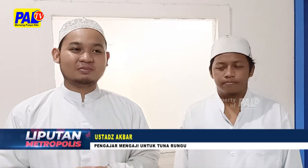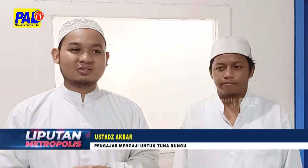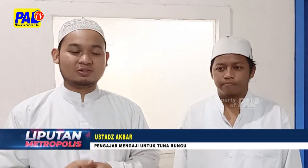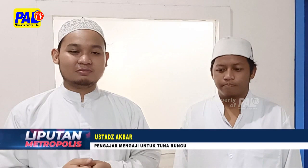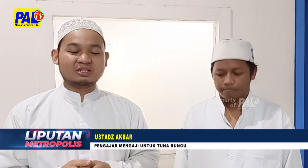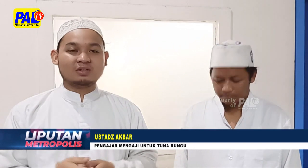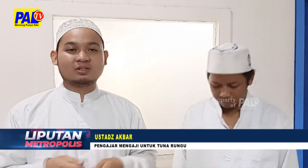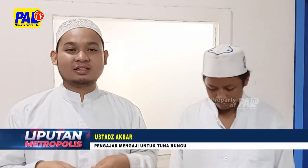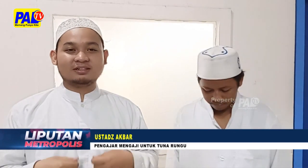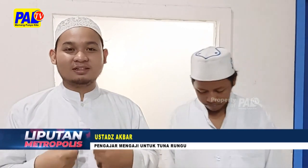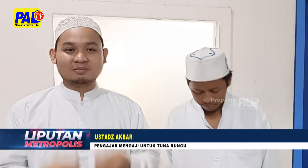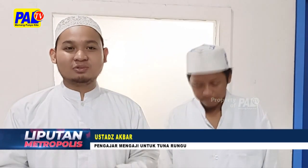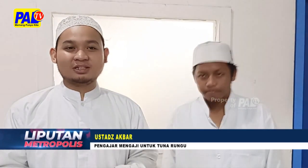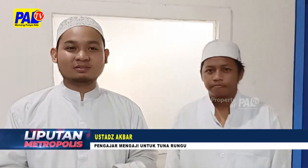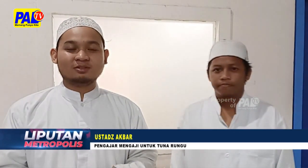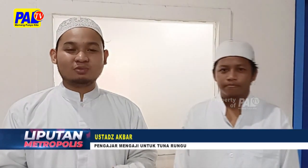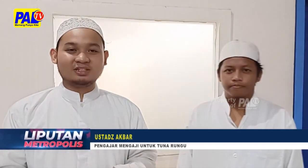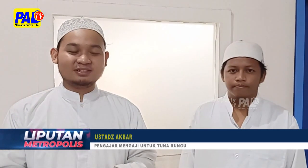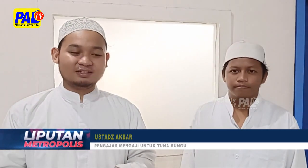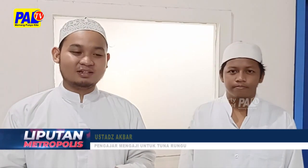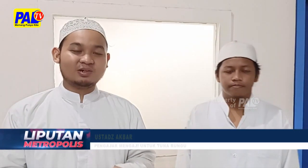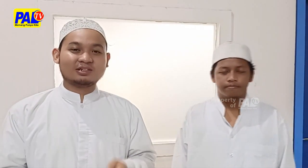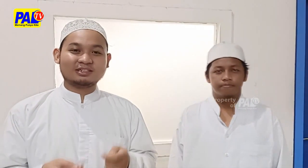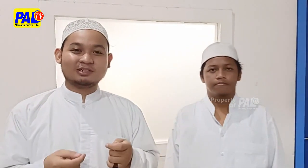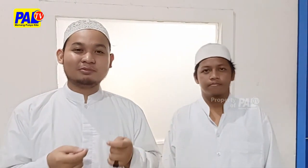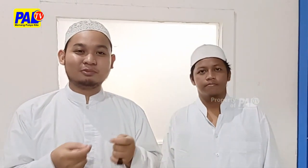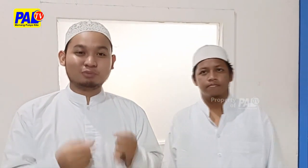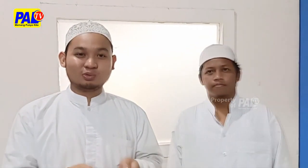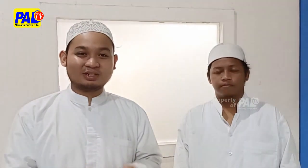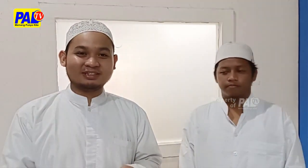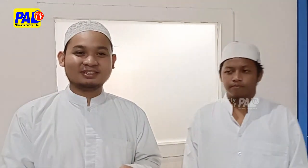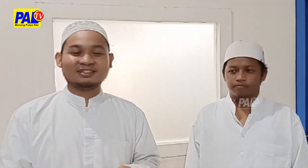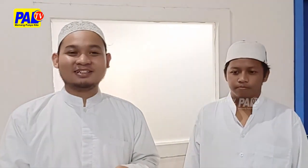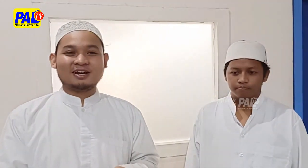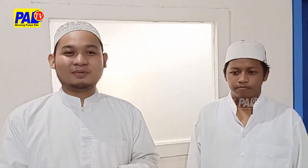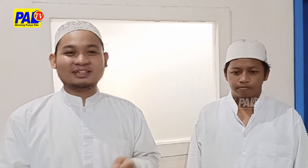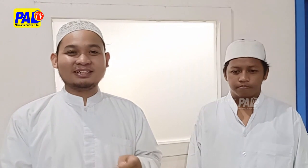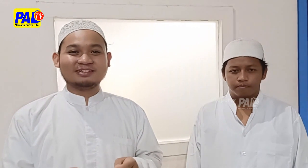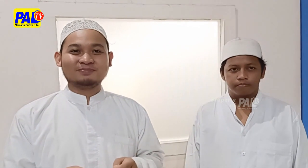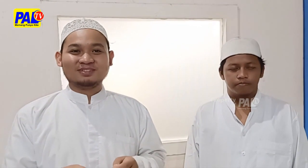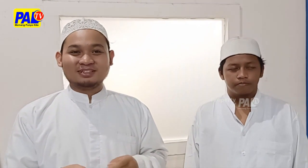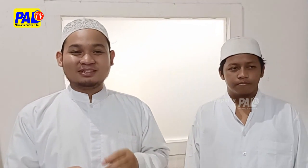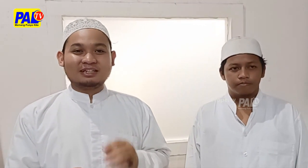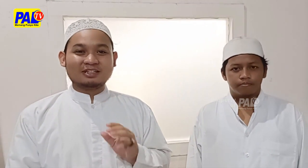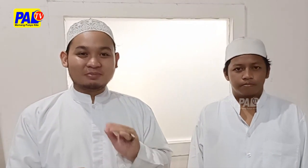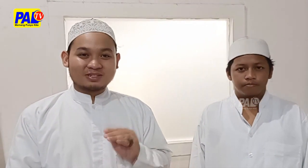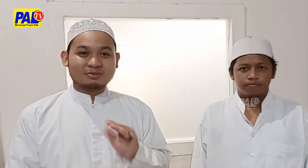bisa menyalurkan lagi ilmu yang mungkin di sini ada orang yang lebih membutuhkan, apalagi yang tidak bisa